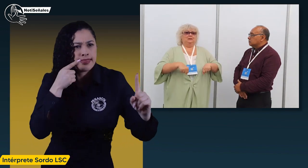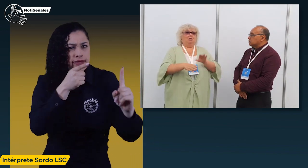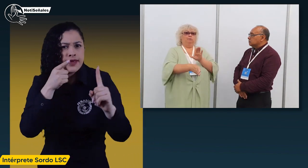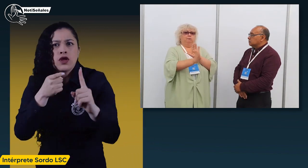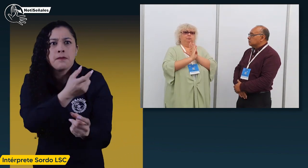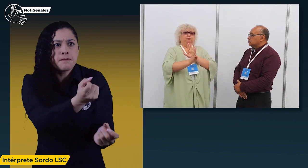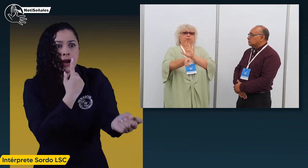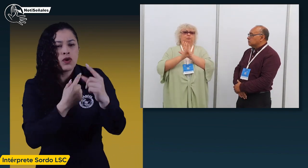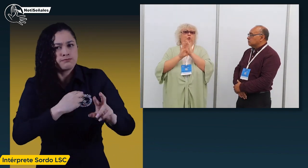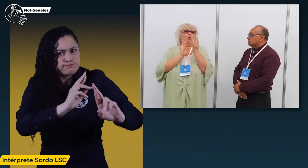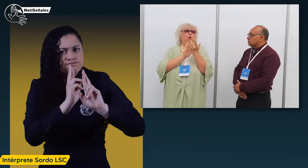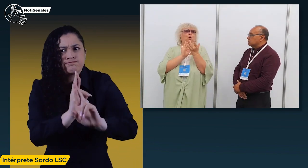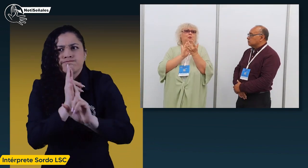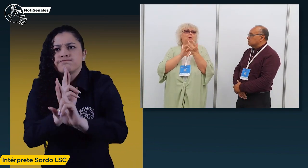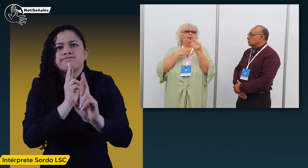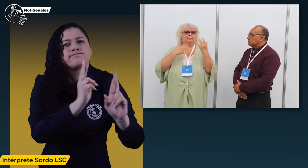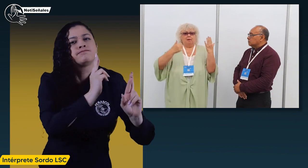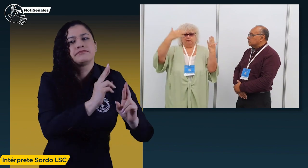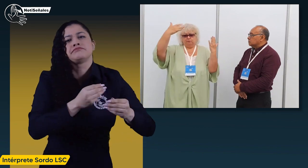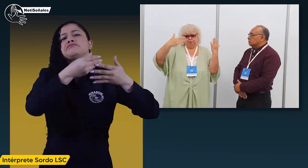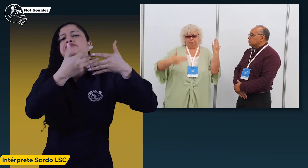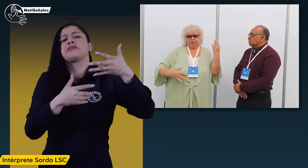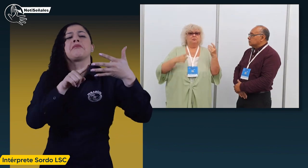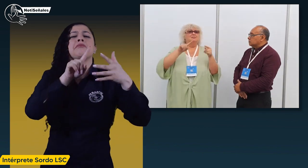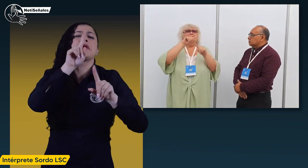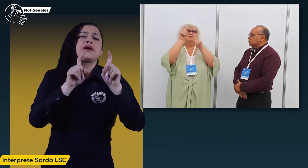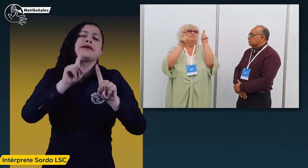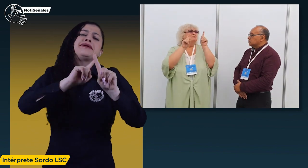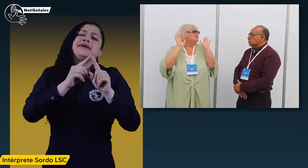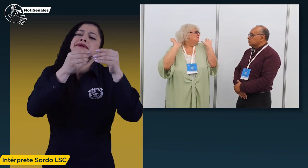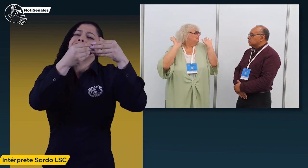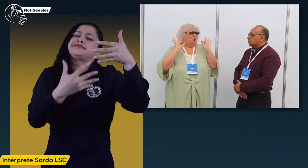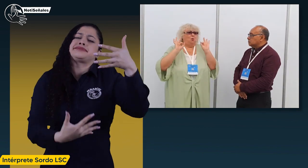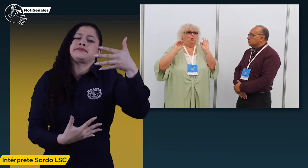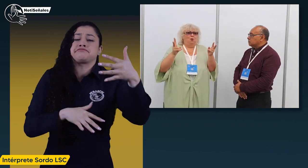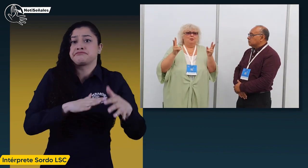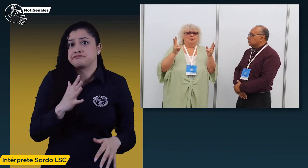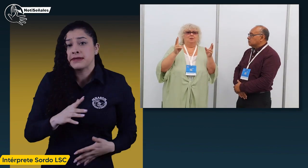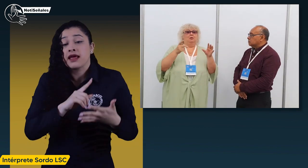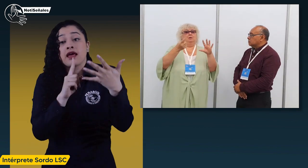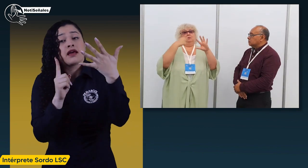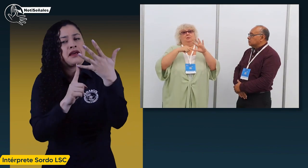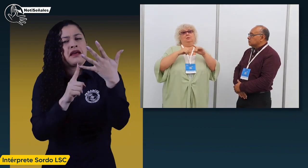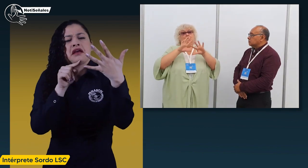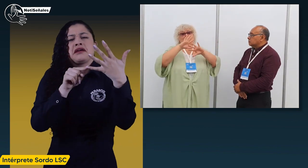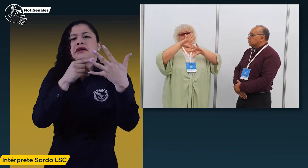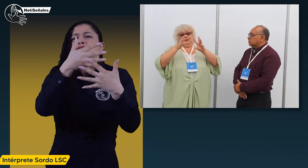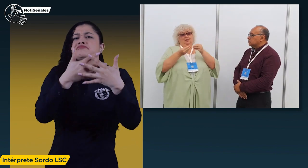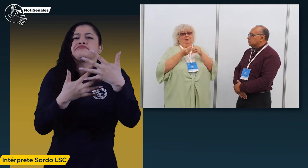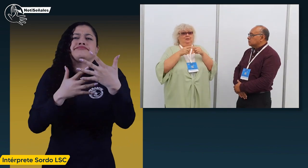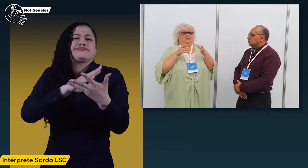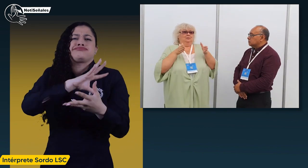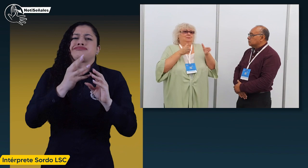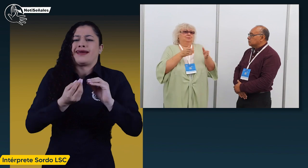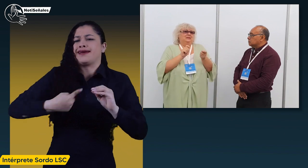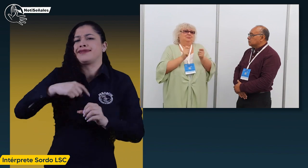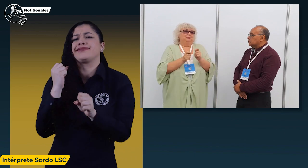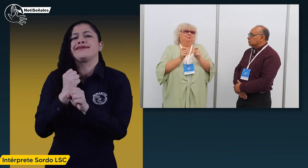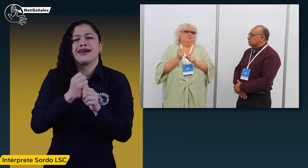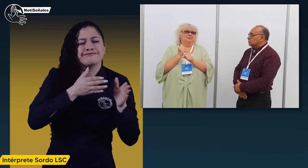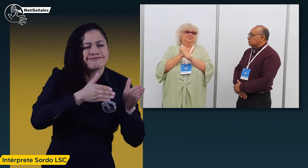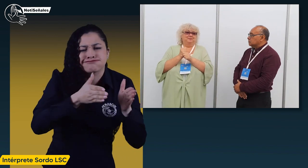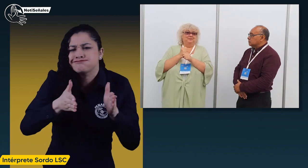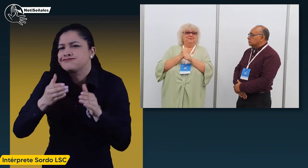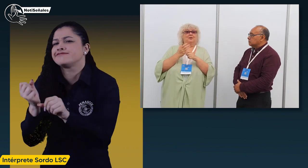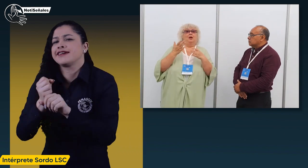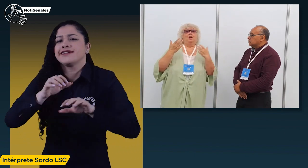preguntas de las personas sordas que acudían a nosotros con gusto Nos contactamos directamente con ellos y dábamos respuesta a inquietudes